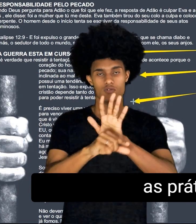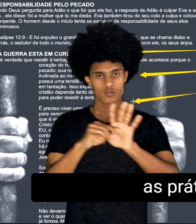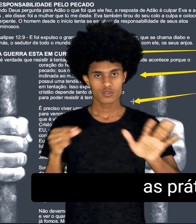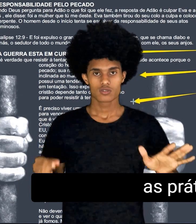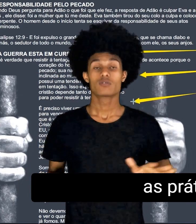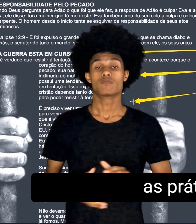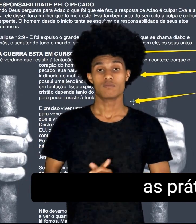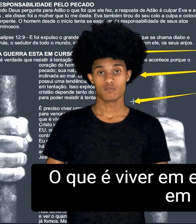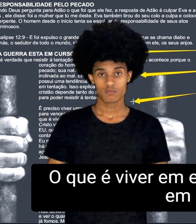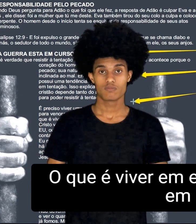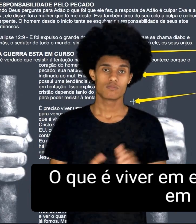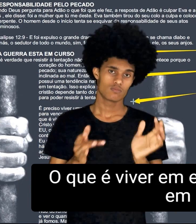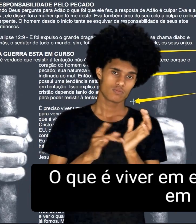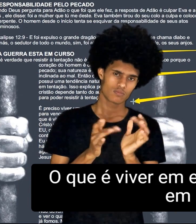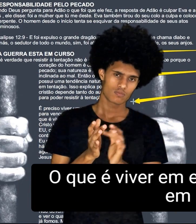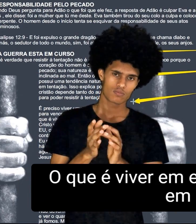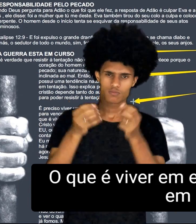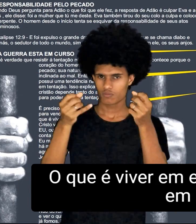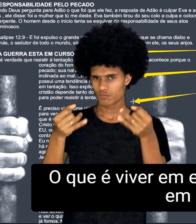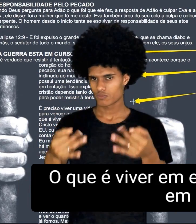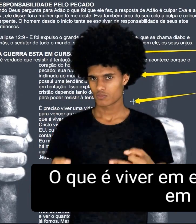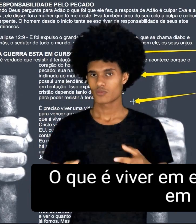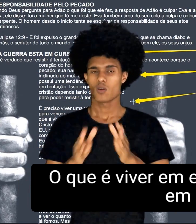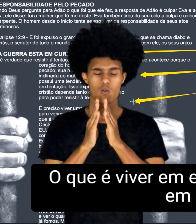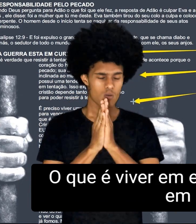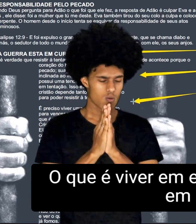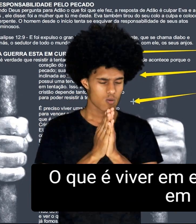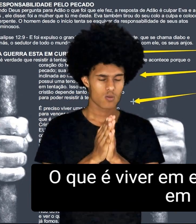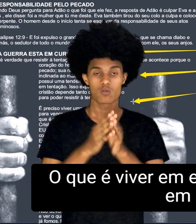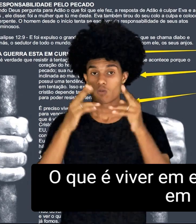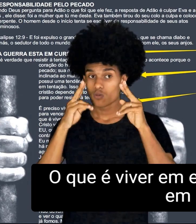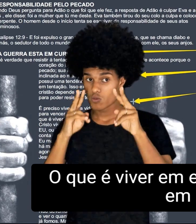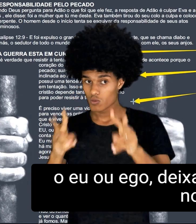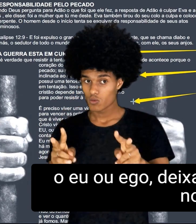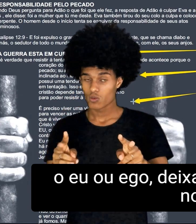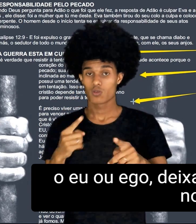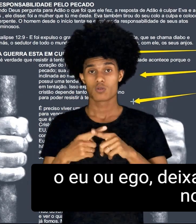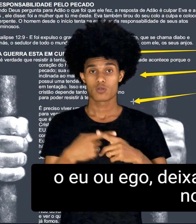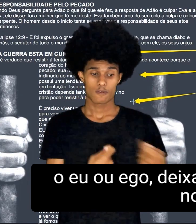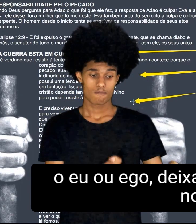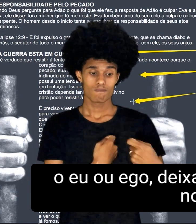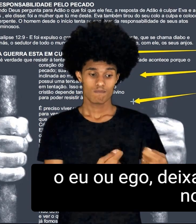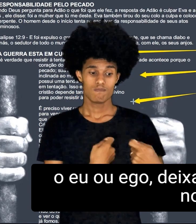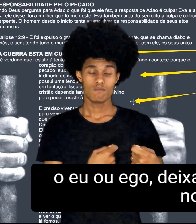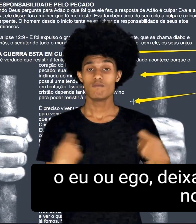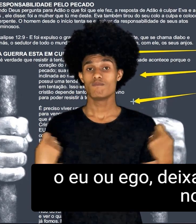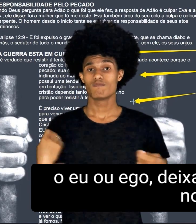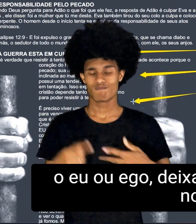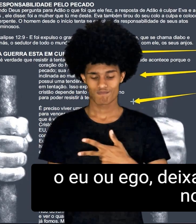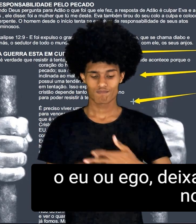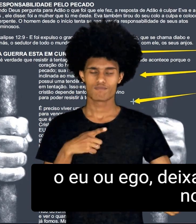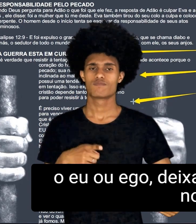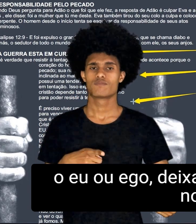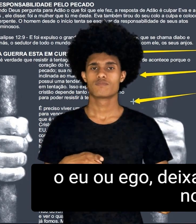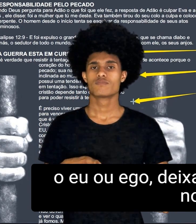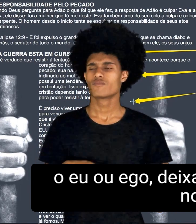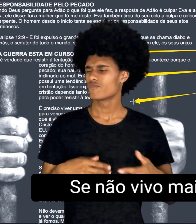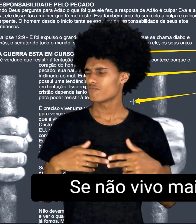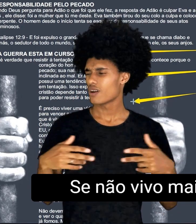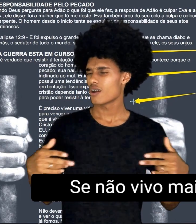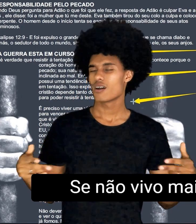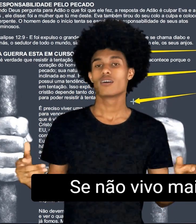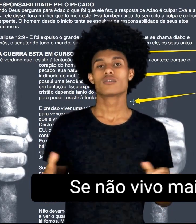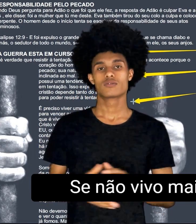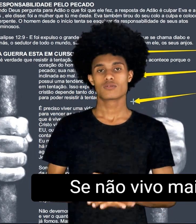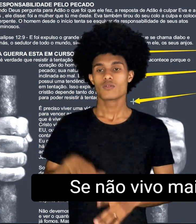as práticas do pecado. O que é viver em espírito? É deixar Cristo viver em nós, renunciar o eu, ou o ego, deixar que Jesus tome conta de nossas vidas,